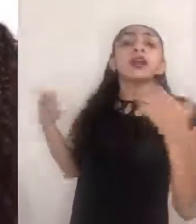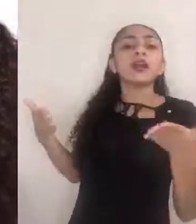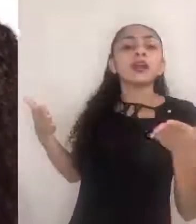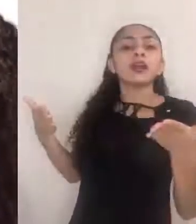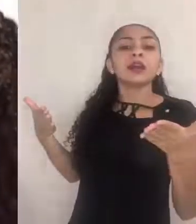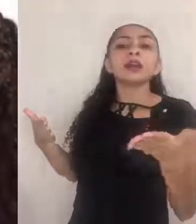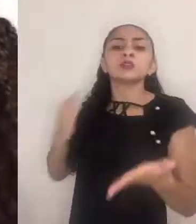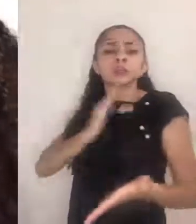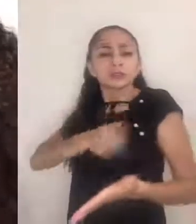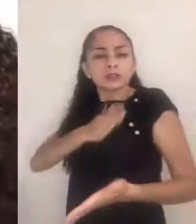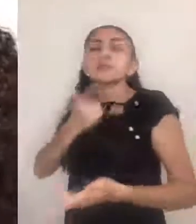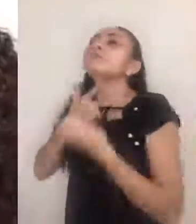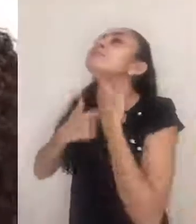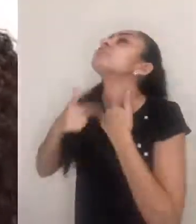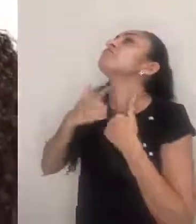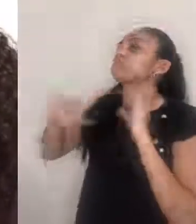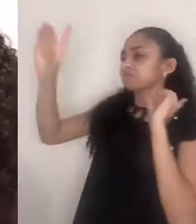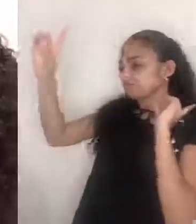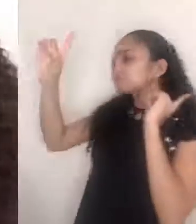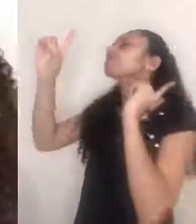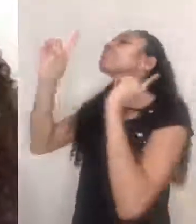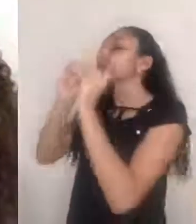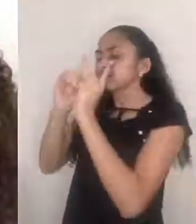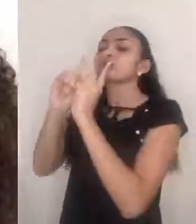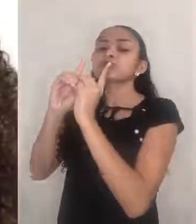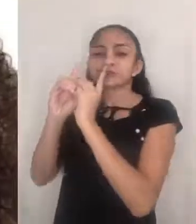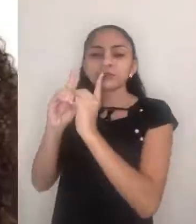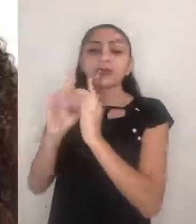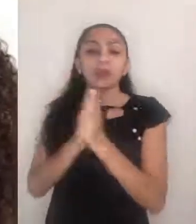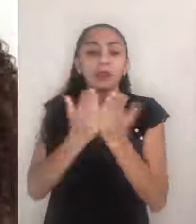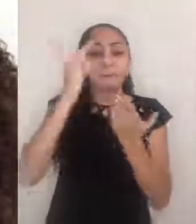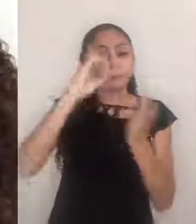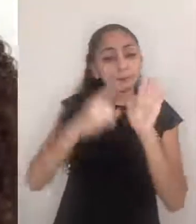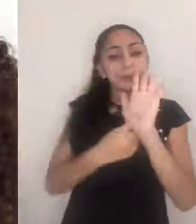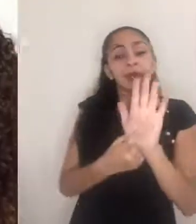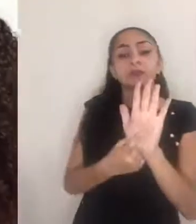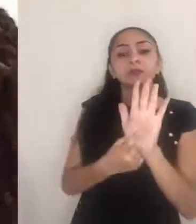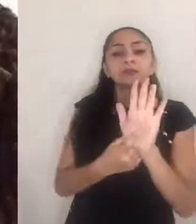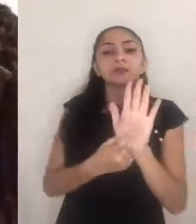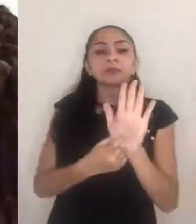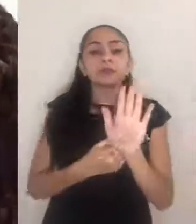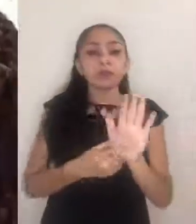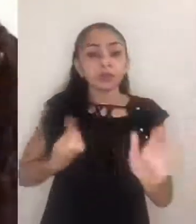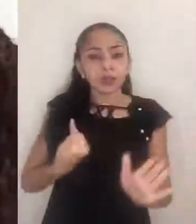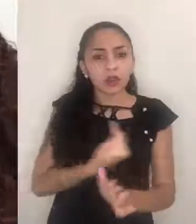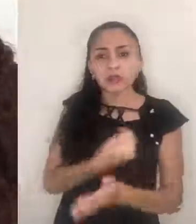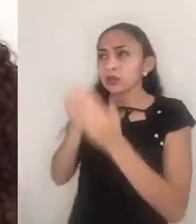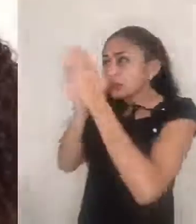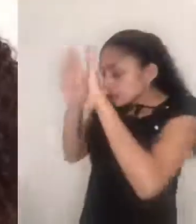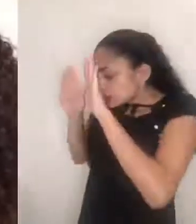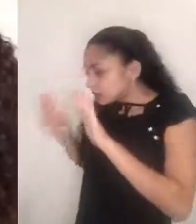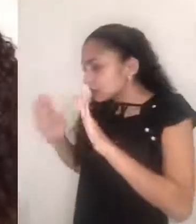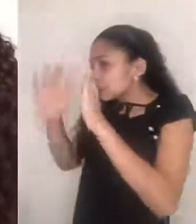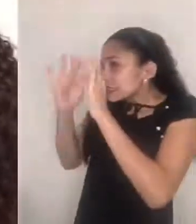me buscardes de todo o vosso coração. A palavra de Deus também nos ensina que se nós nos achegarmos até Deus, Ele